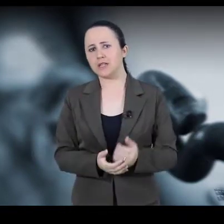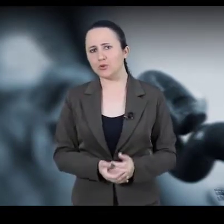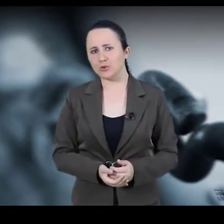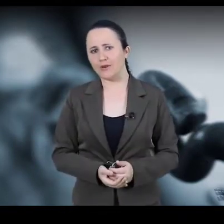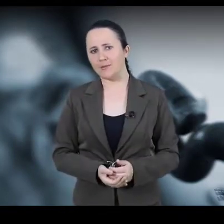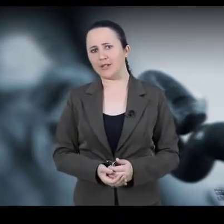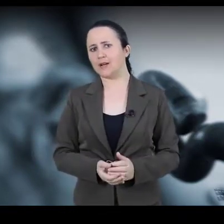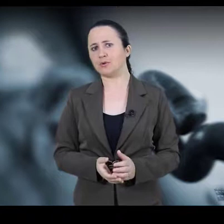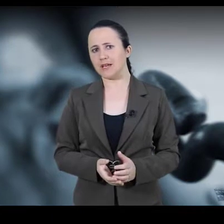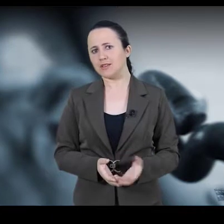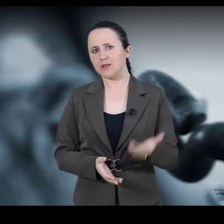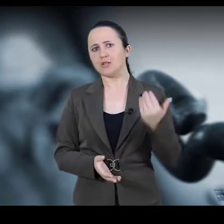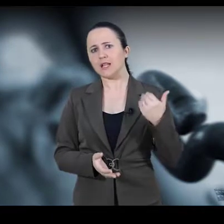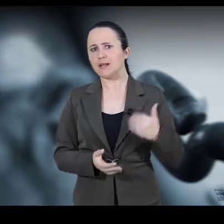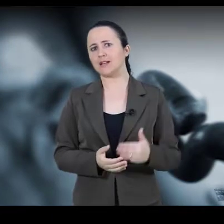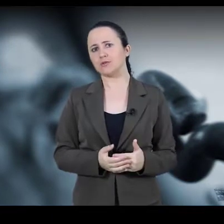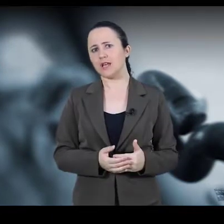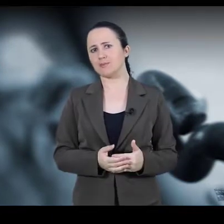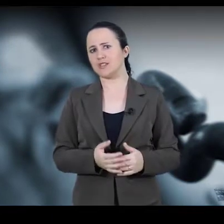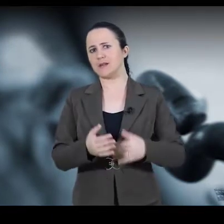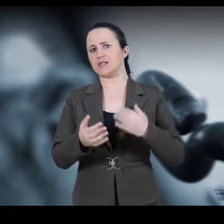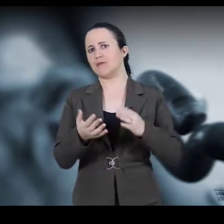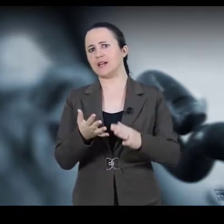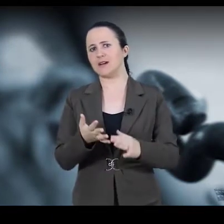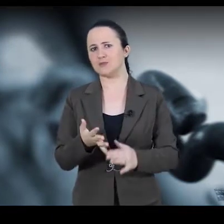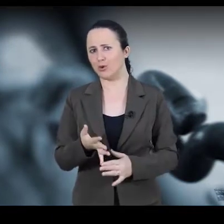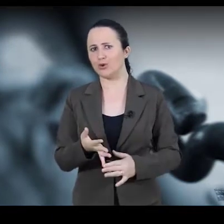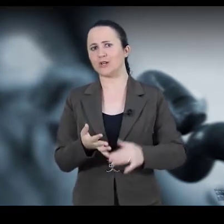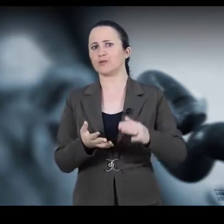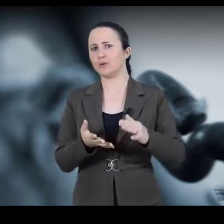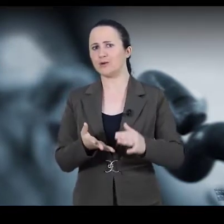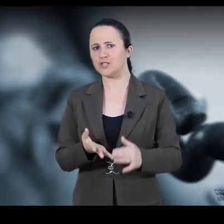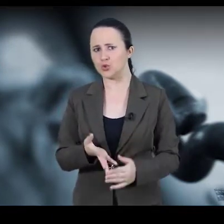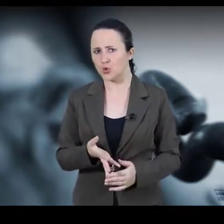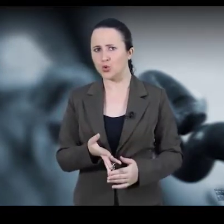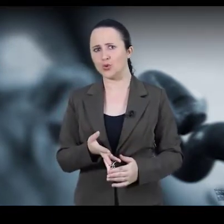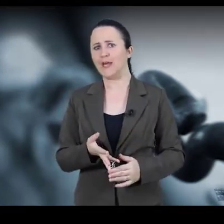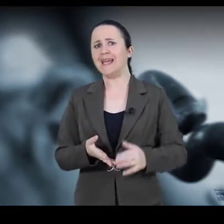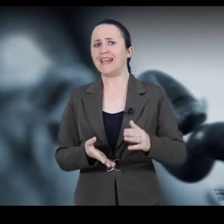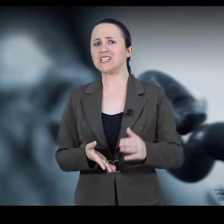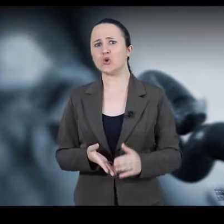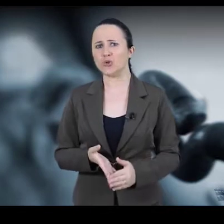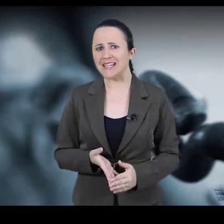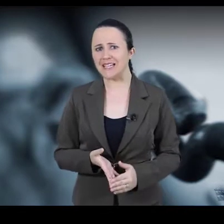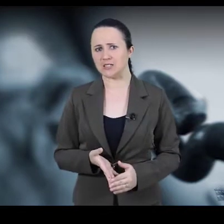Portanto, tudo vai mudar, porque se em um determinado tempo se pensava na masmorra, no porão escuro, em esconder